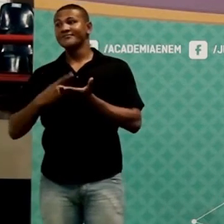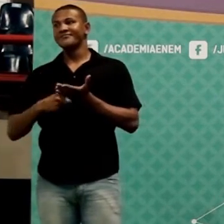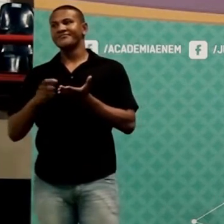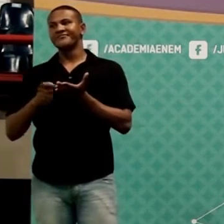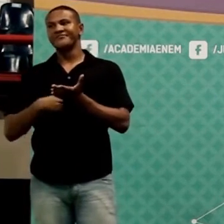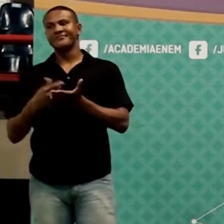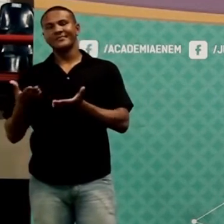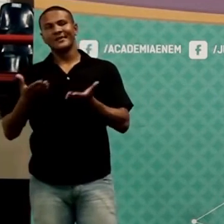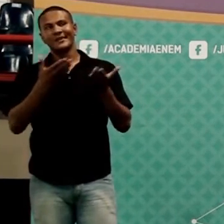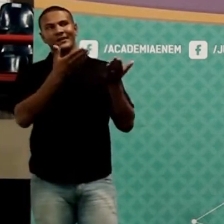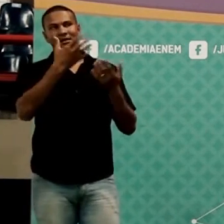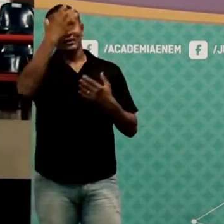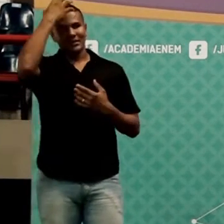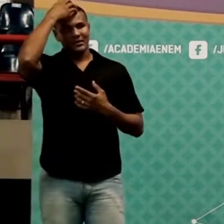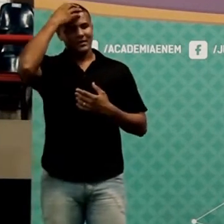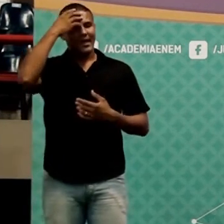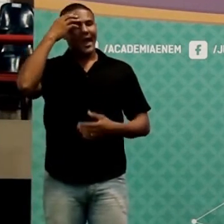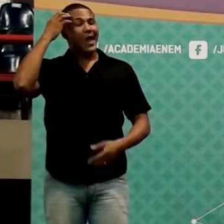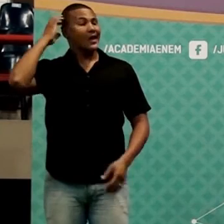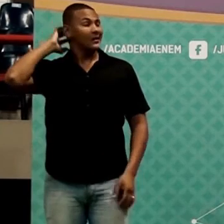rei.